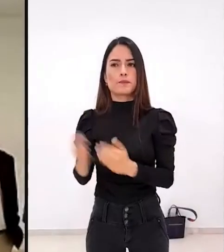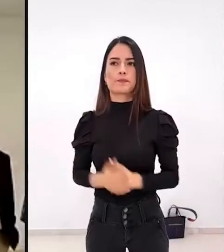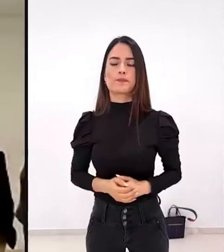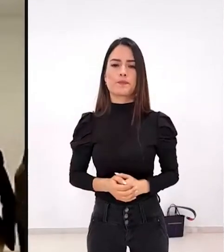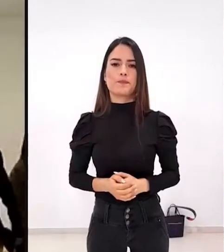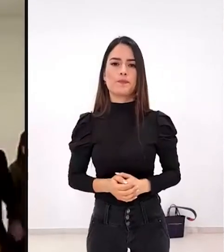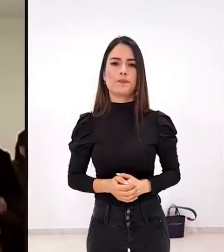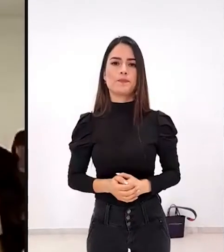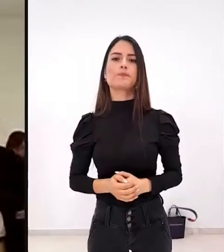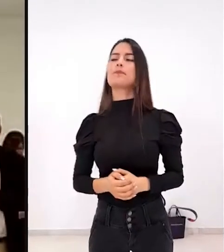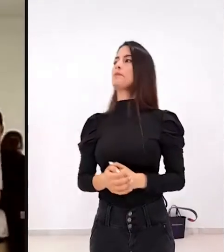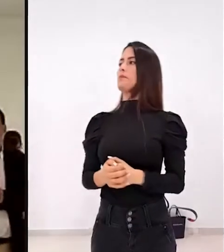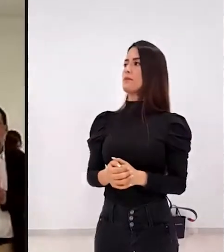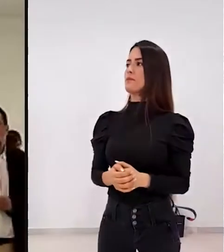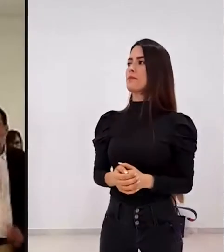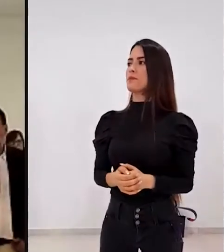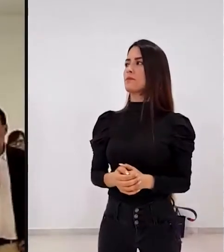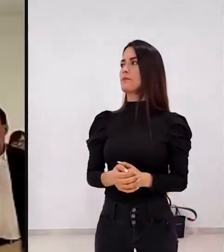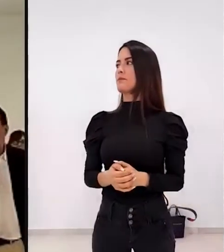en serio